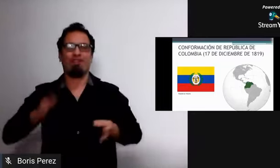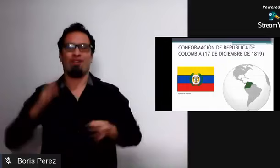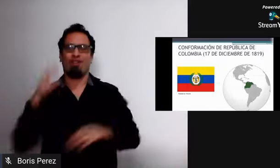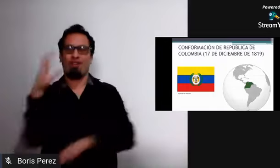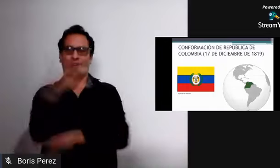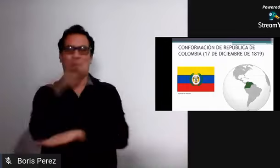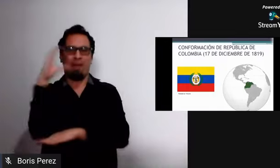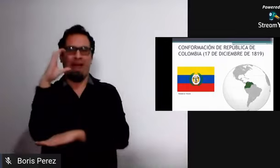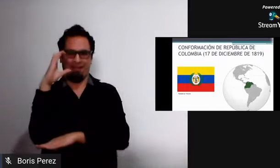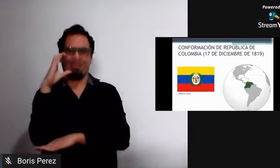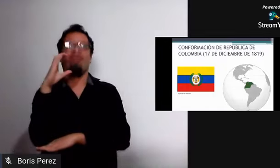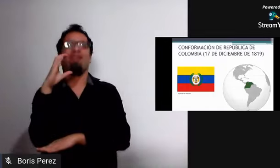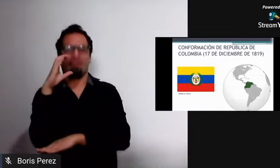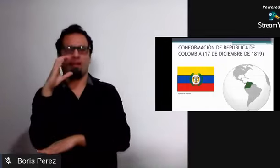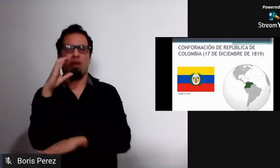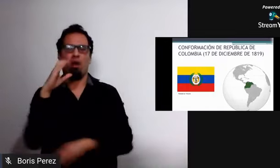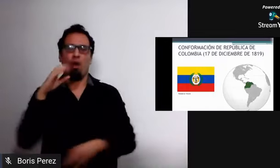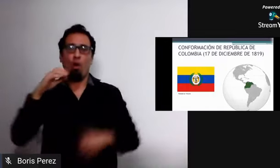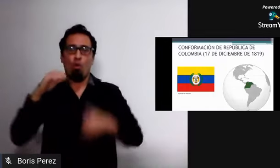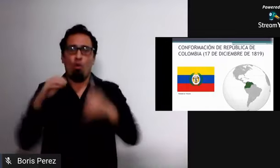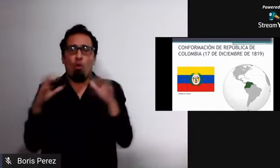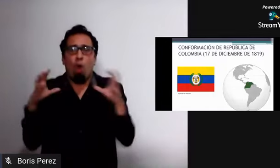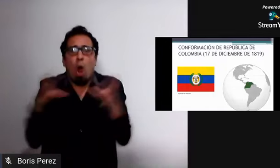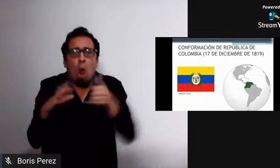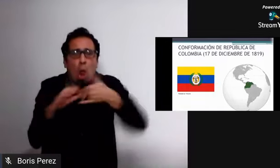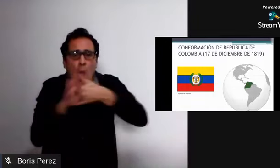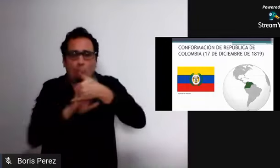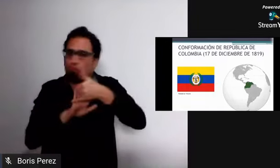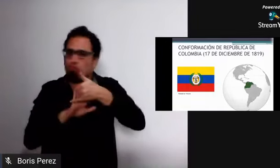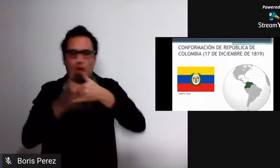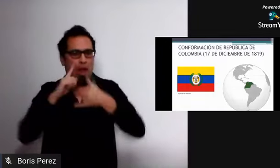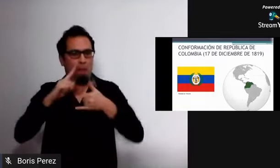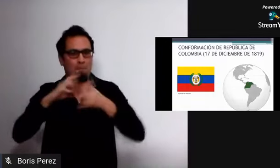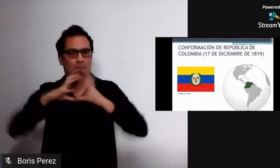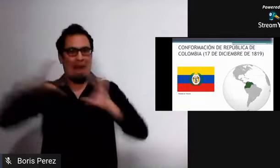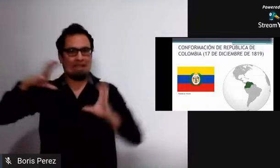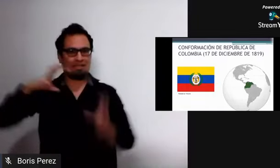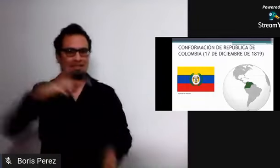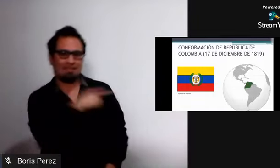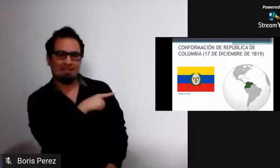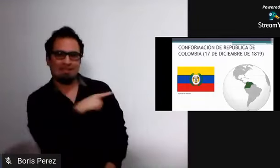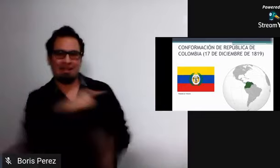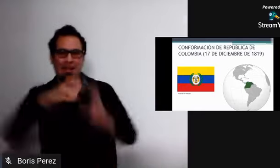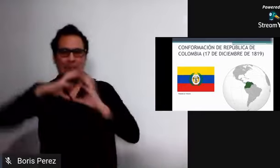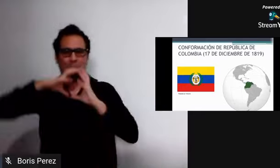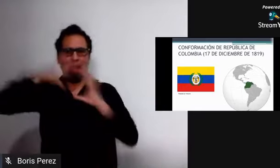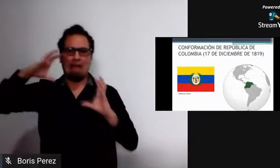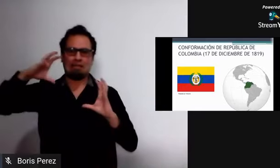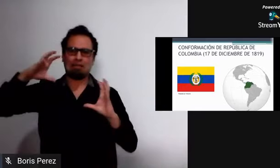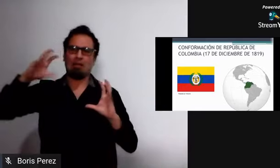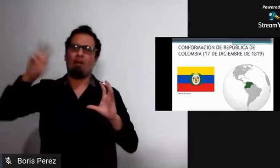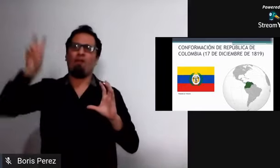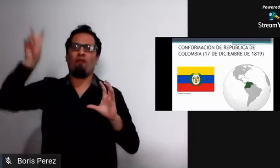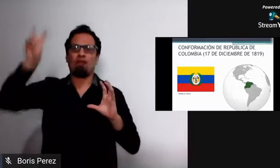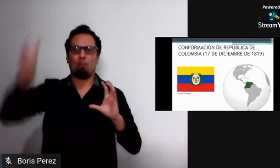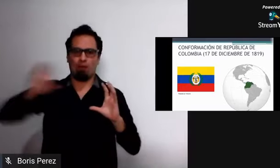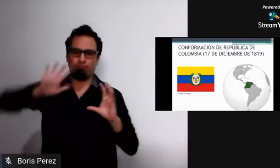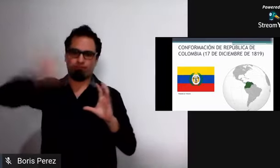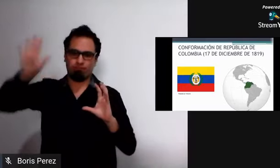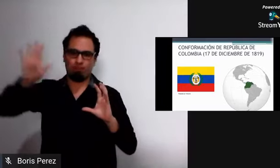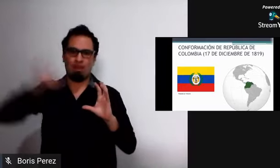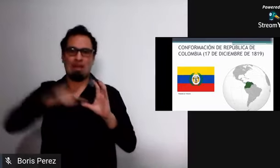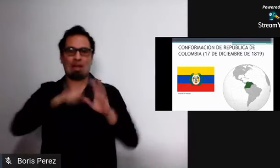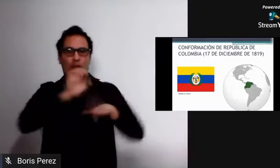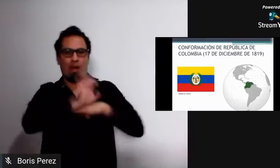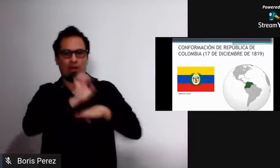llegar a algunos acuerdos, lo que hoy nosotros conocemos como el Estado colombiano no es lo mismo que